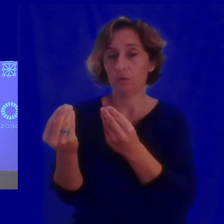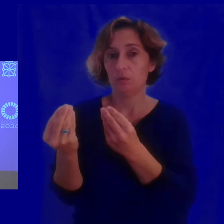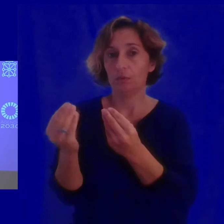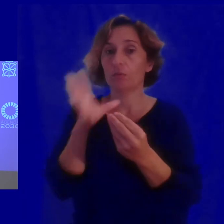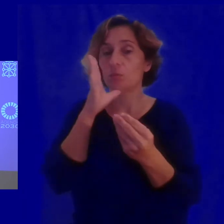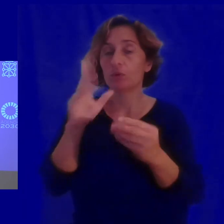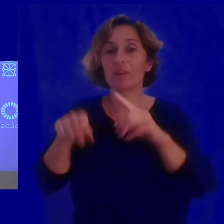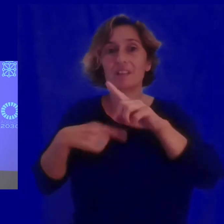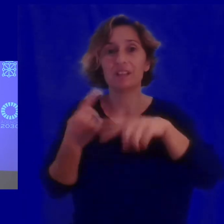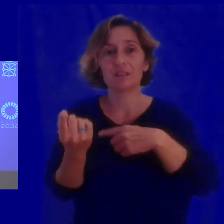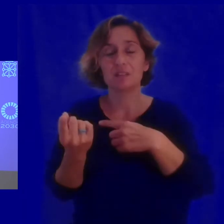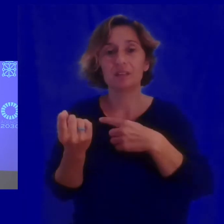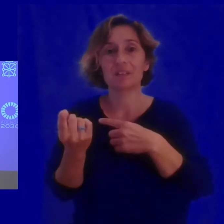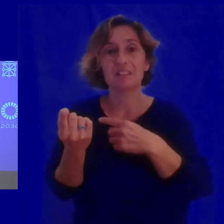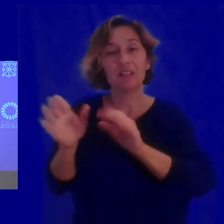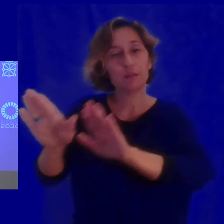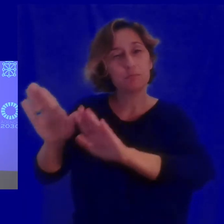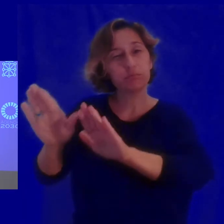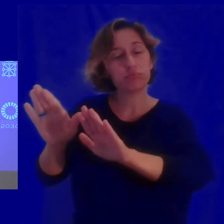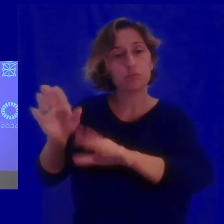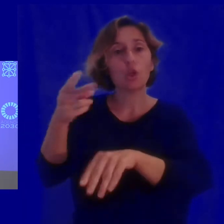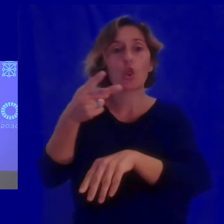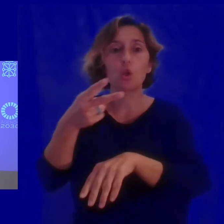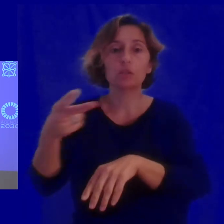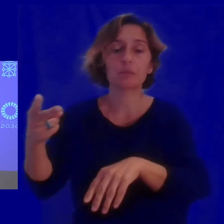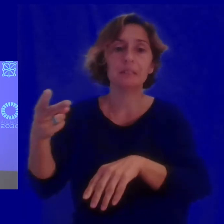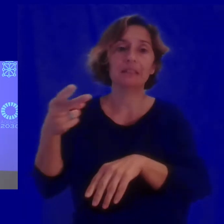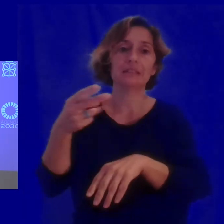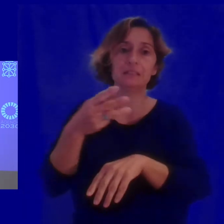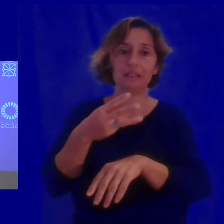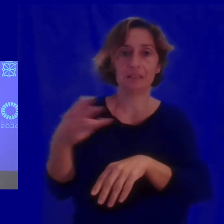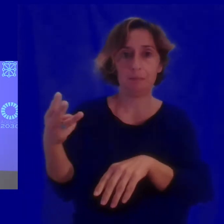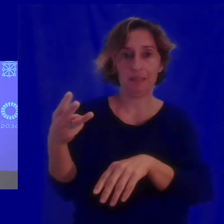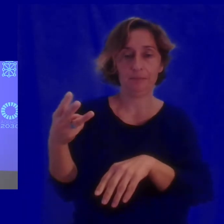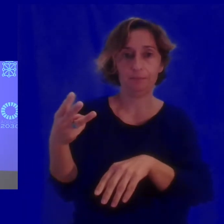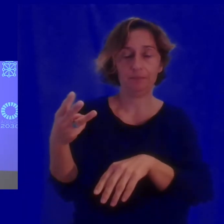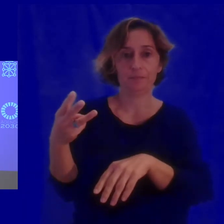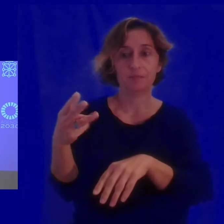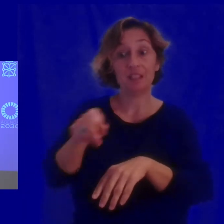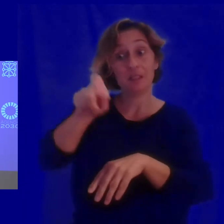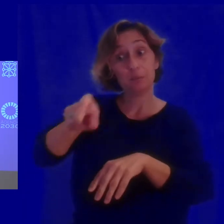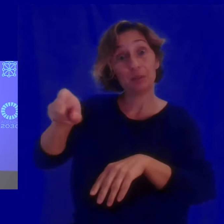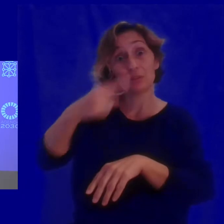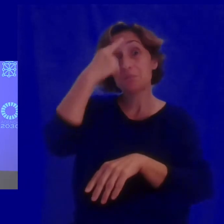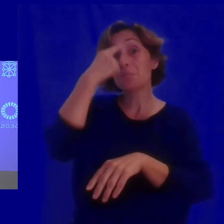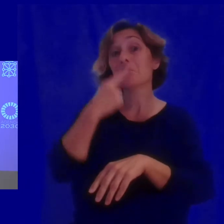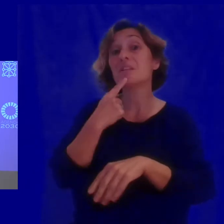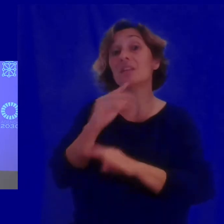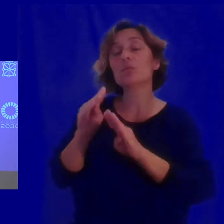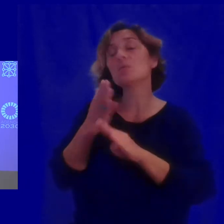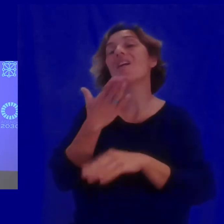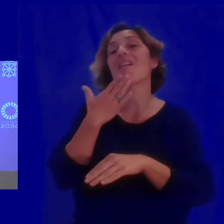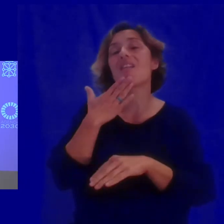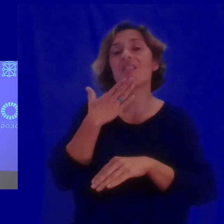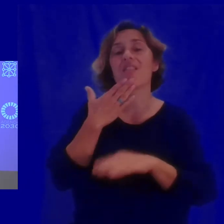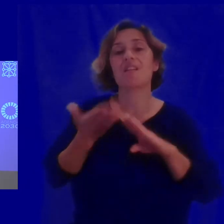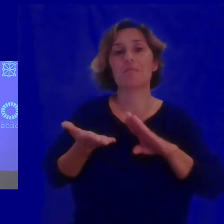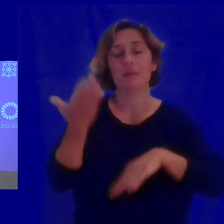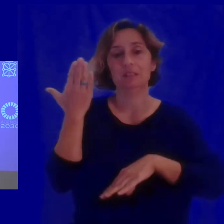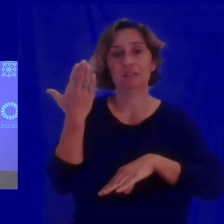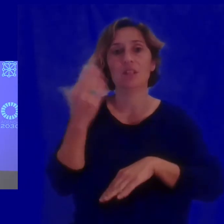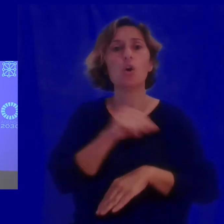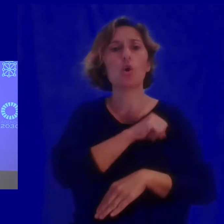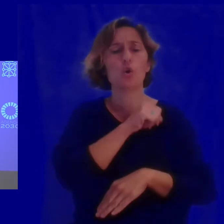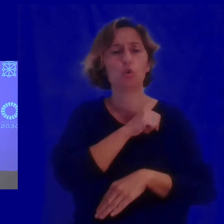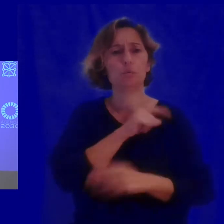en estancias de 2-3 semanas. El perfil de pacientes es de más edad y suben los porcentajes de